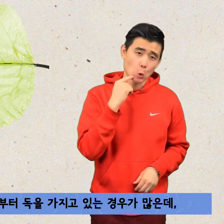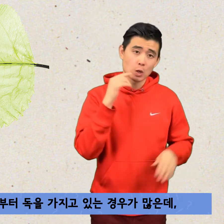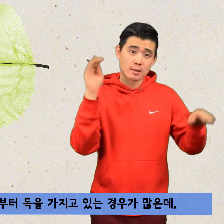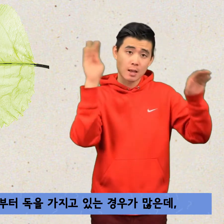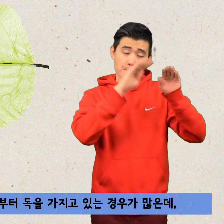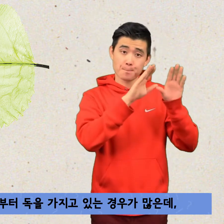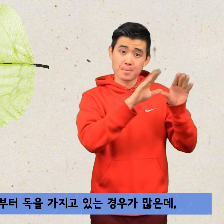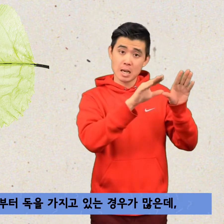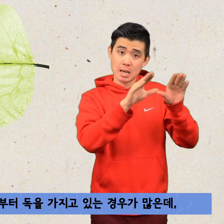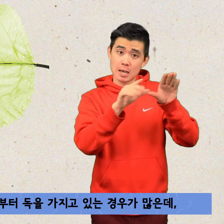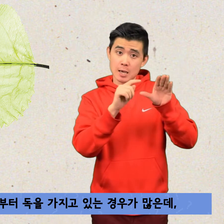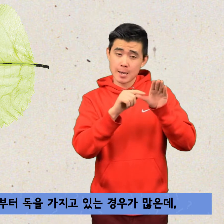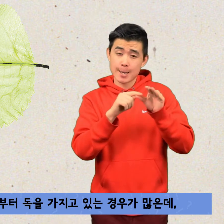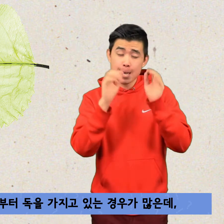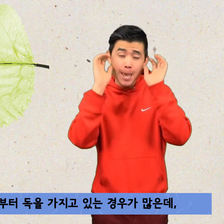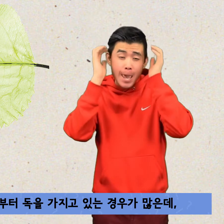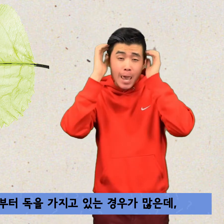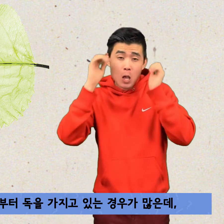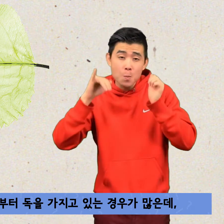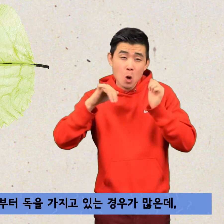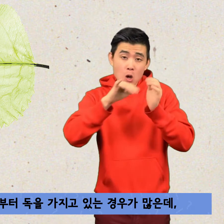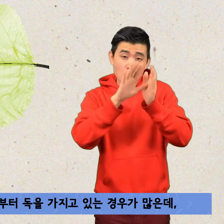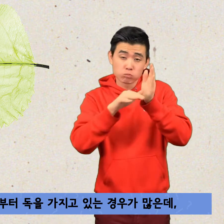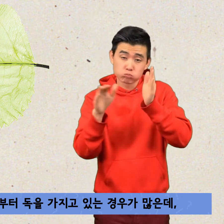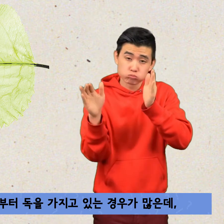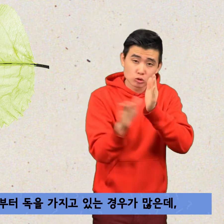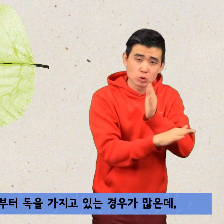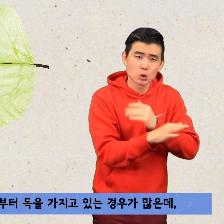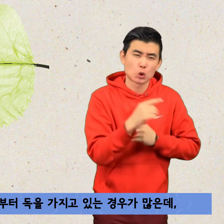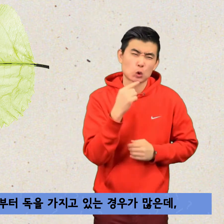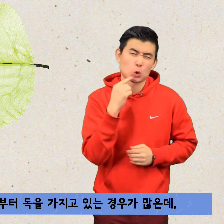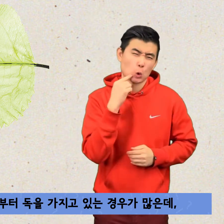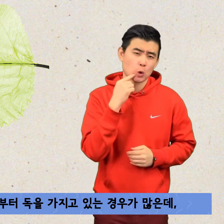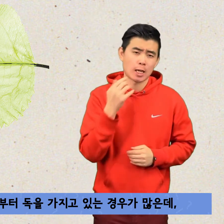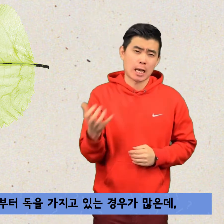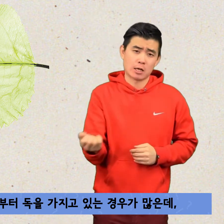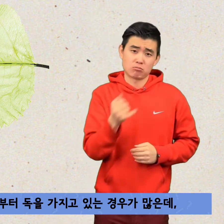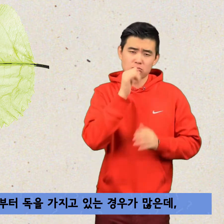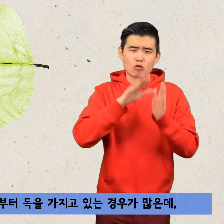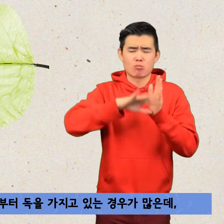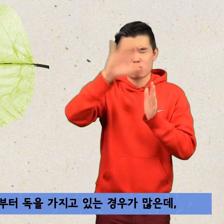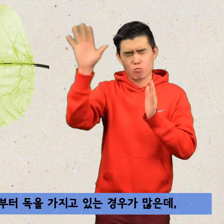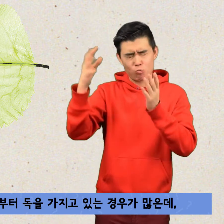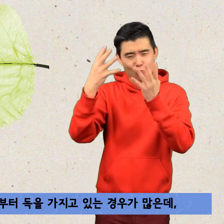이런 독나방은 애벌레 때부터 독을 가지고 있는 경우가 많은데,